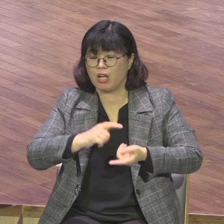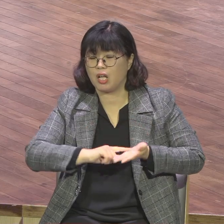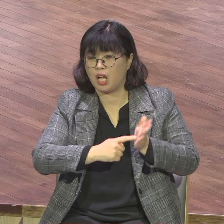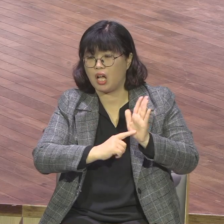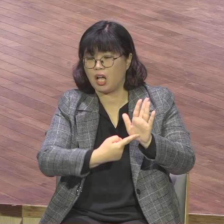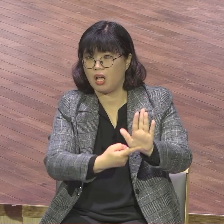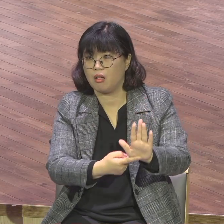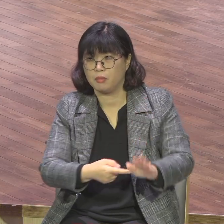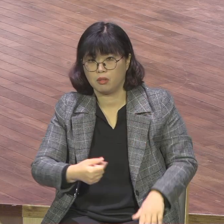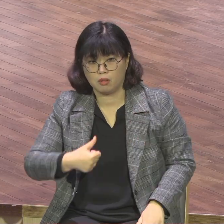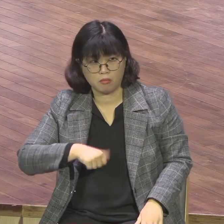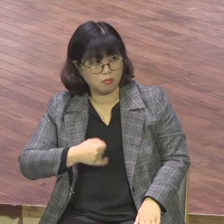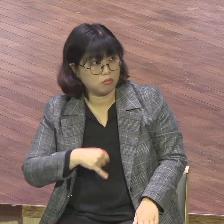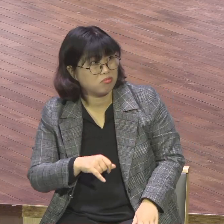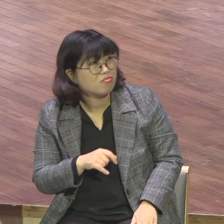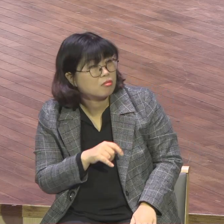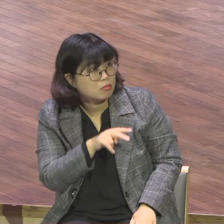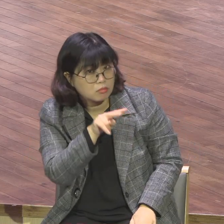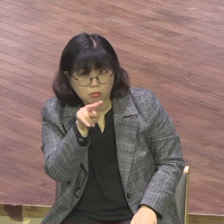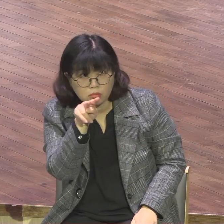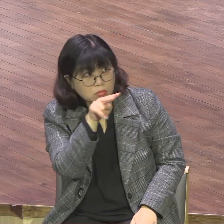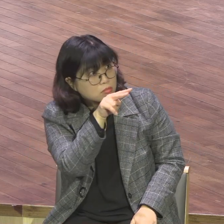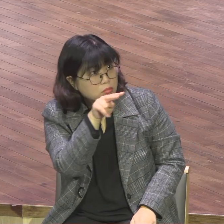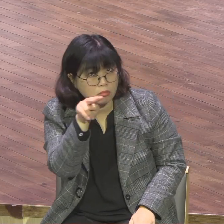부족해도, 아버지가 좀 부족해도 아버지의